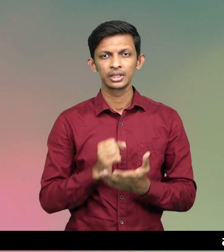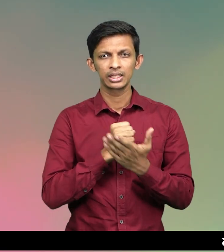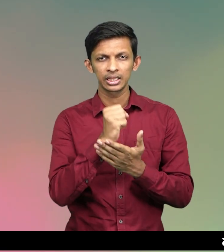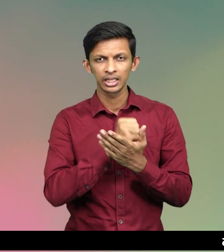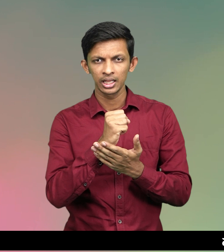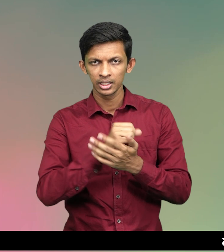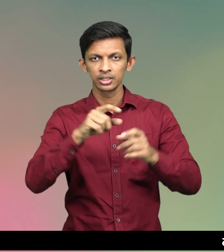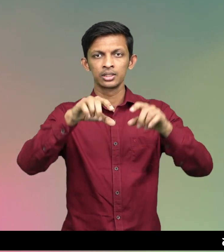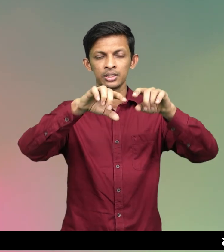సరస్సుల రకాలు: